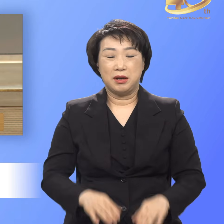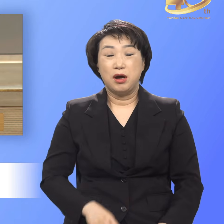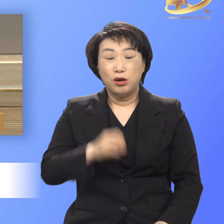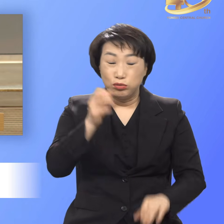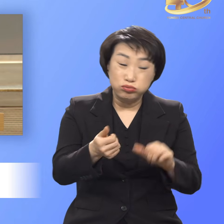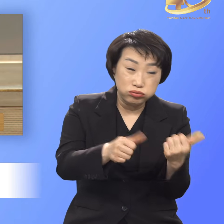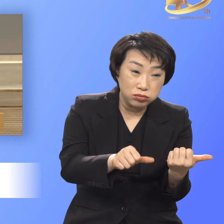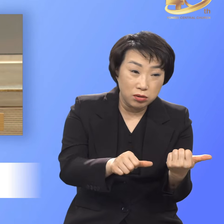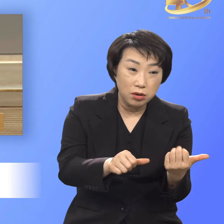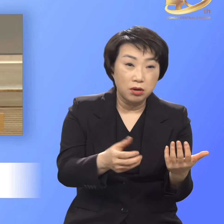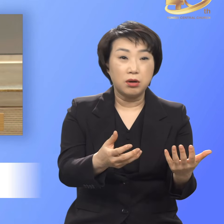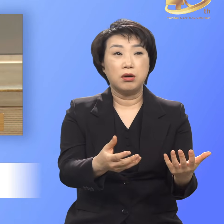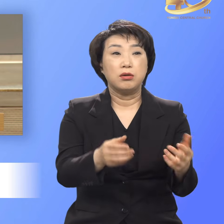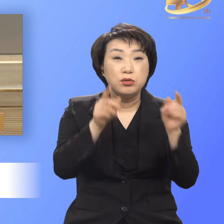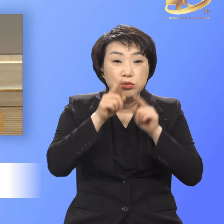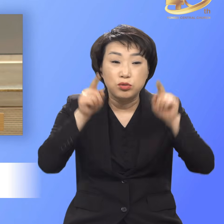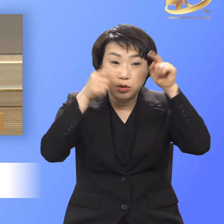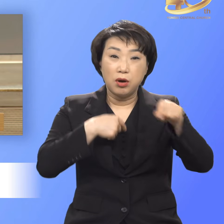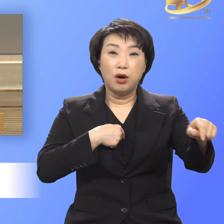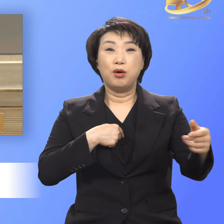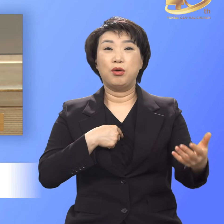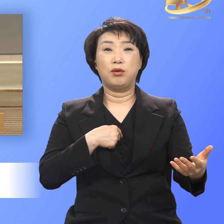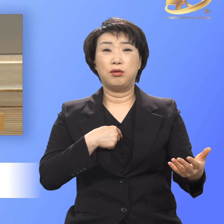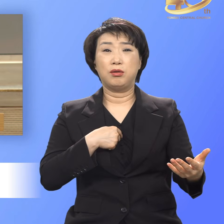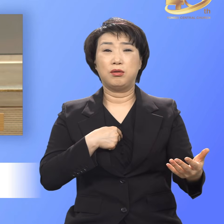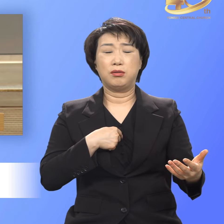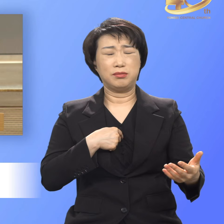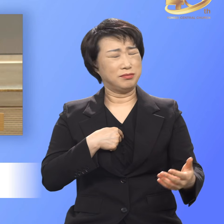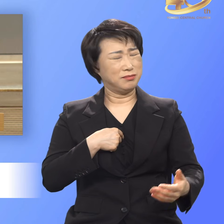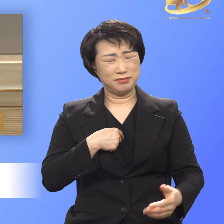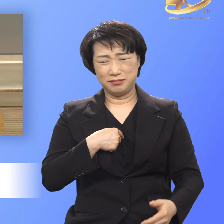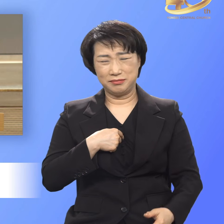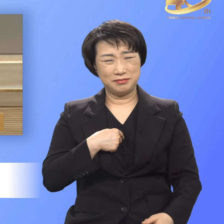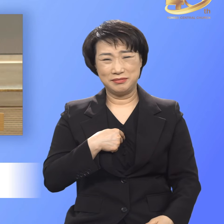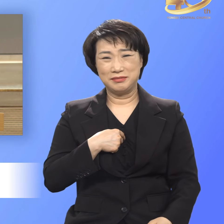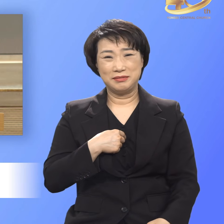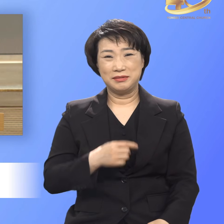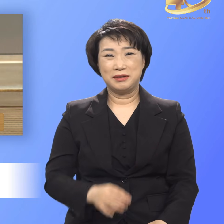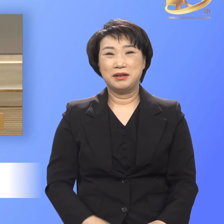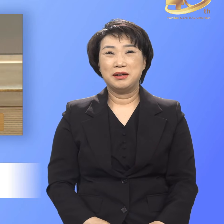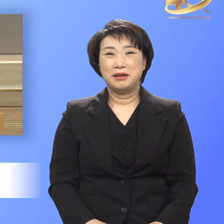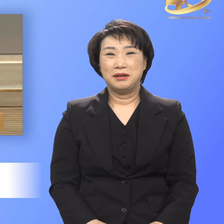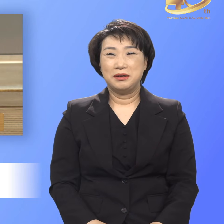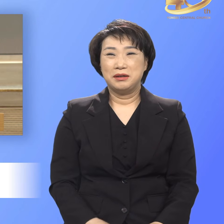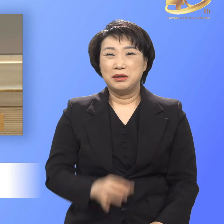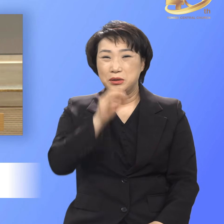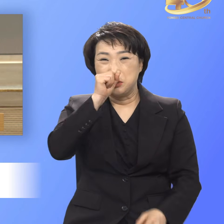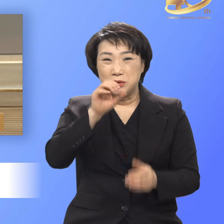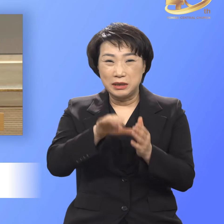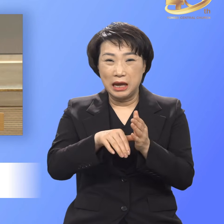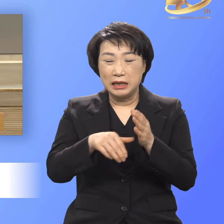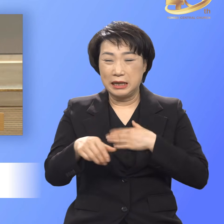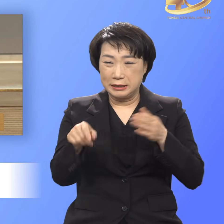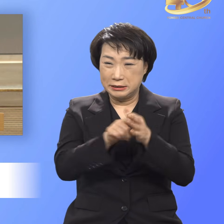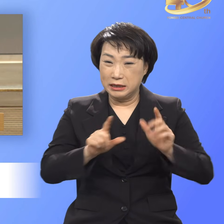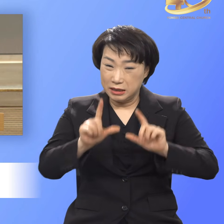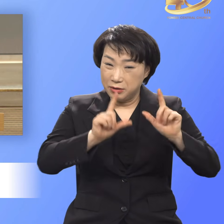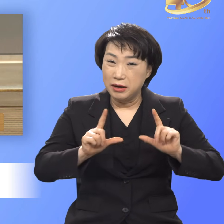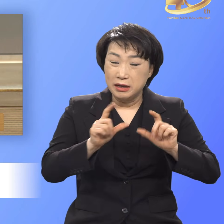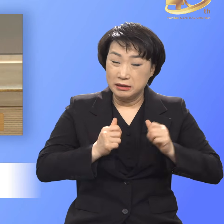그냥 죽으면 지옥 가잖아요. 예, 좋을 때 내가 신앙생활